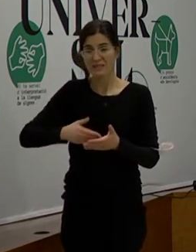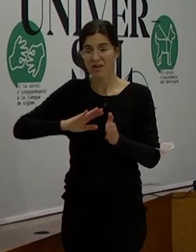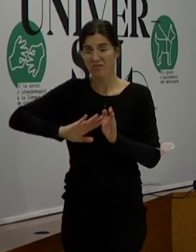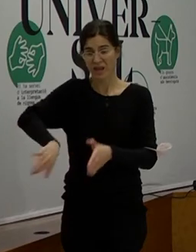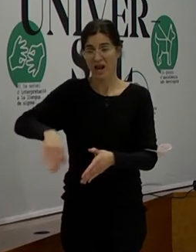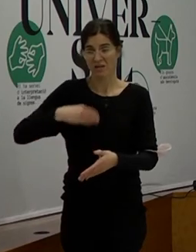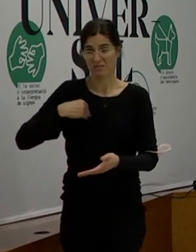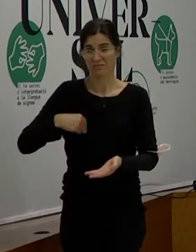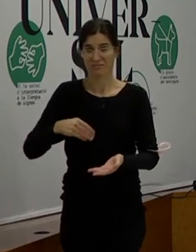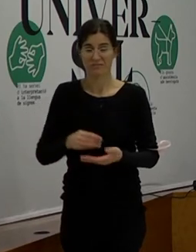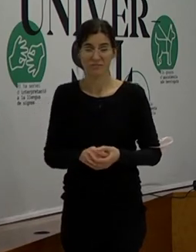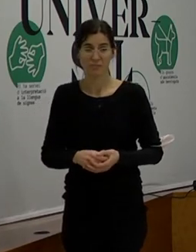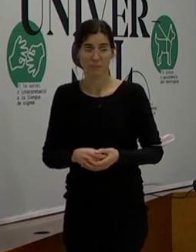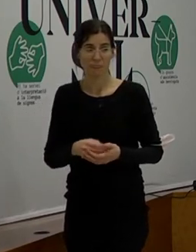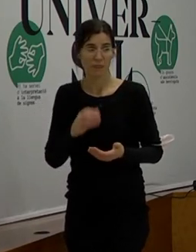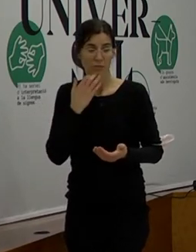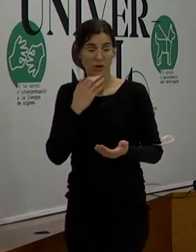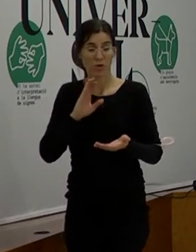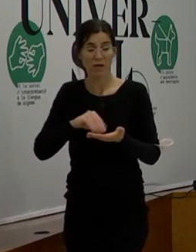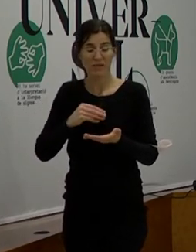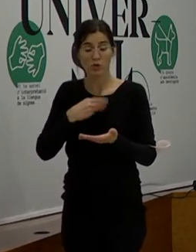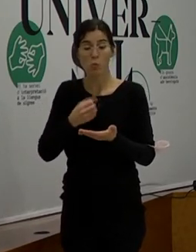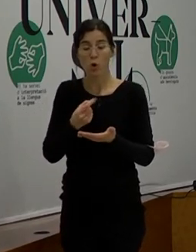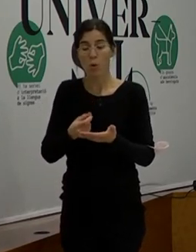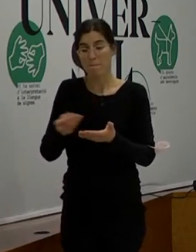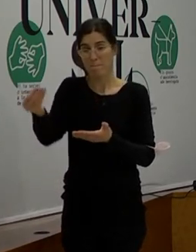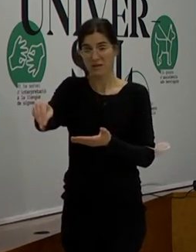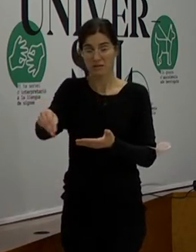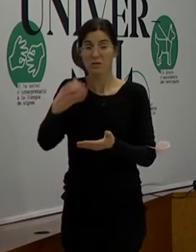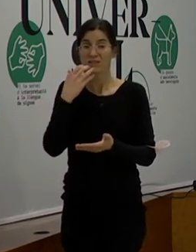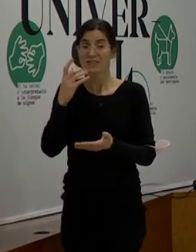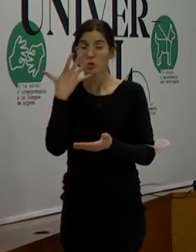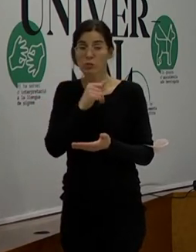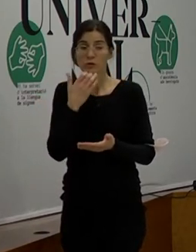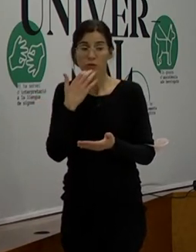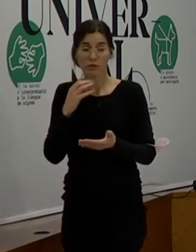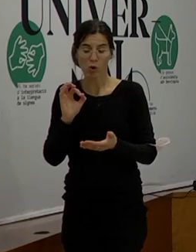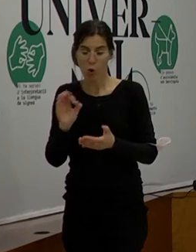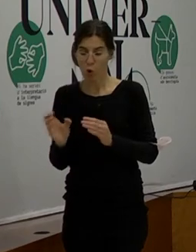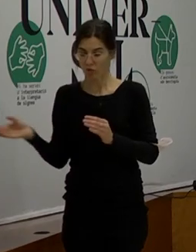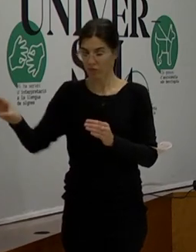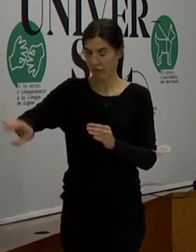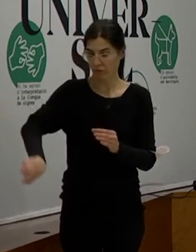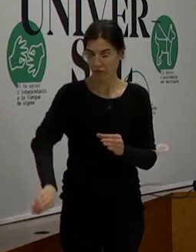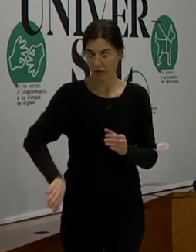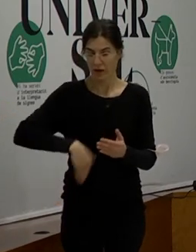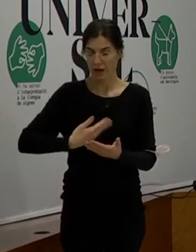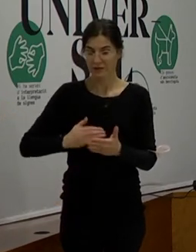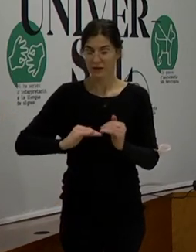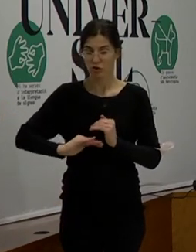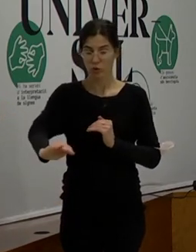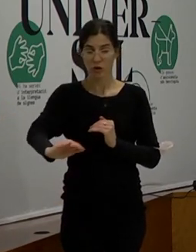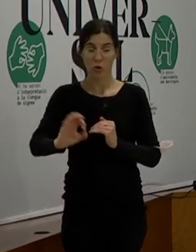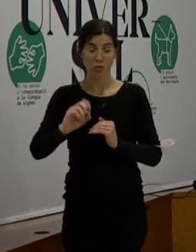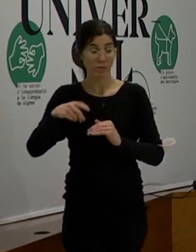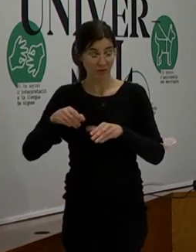l'escala, inclús 30 centímetres, però si no pots, ho poses fins al terra o poses i també serveix de